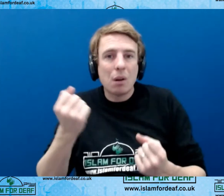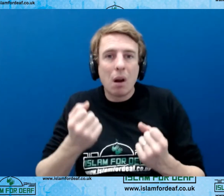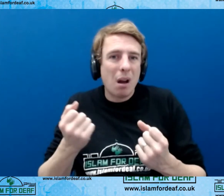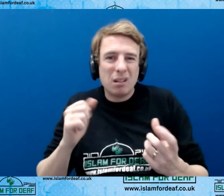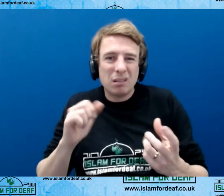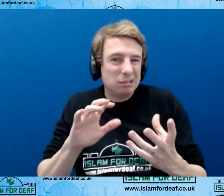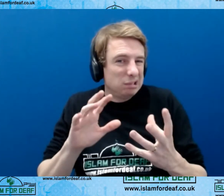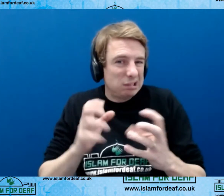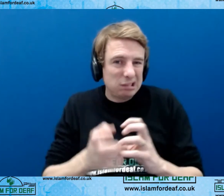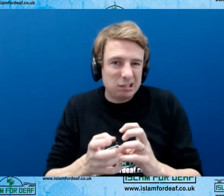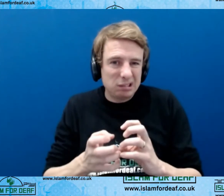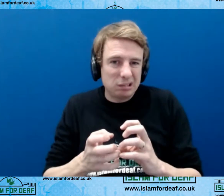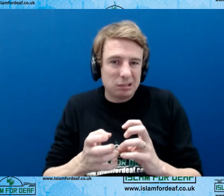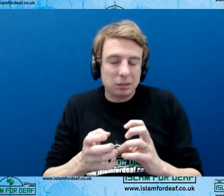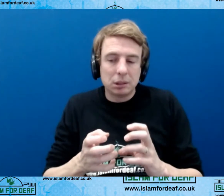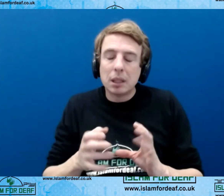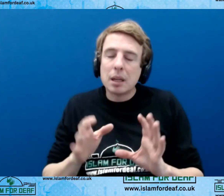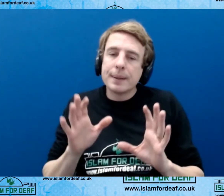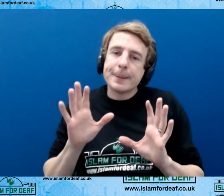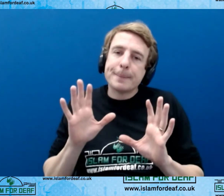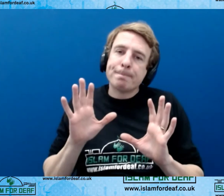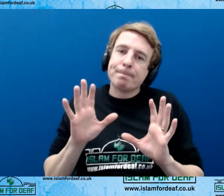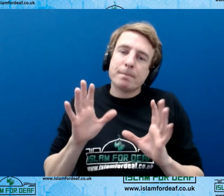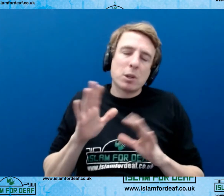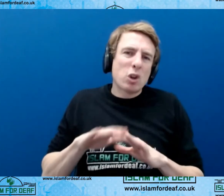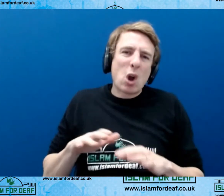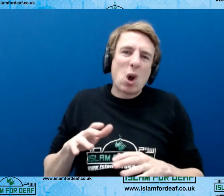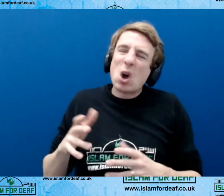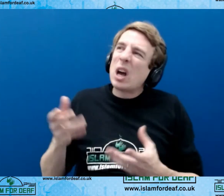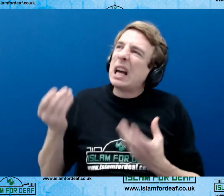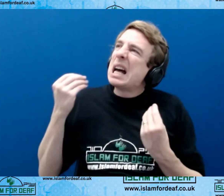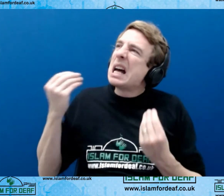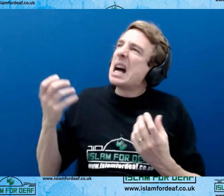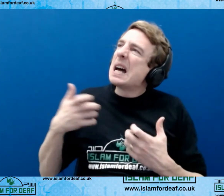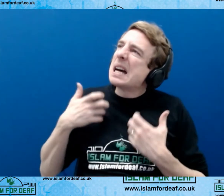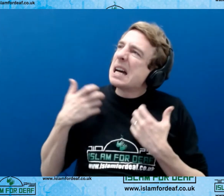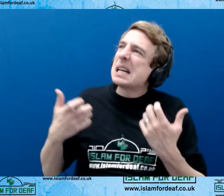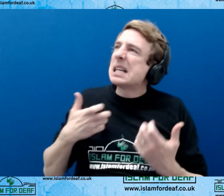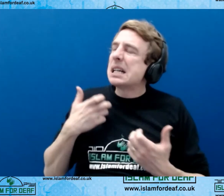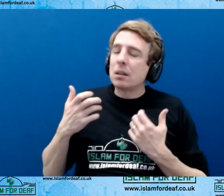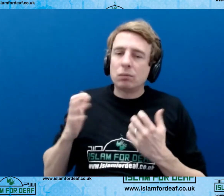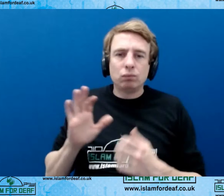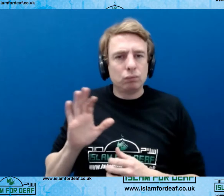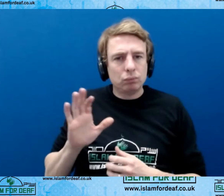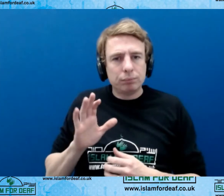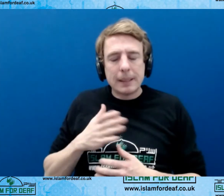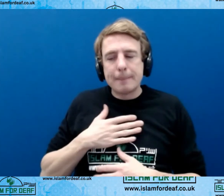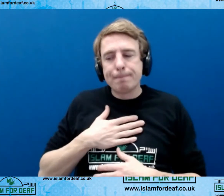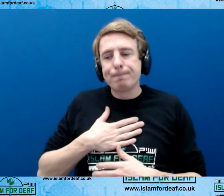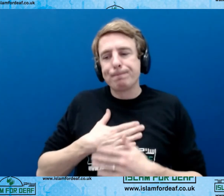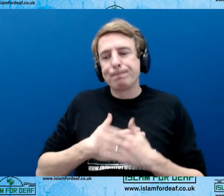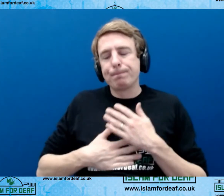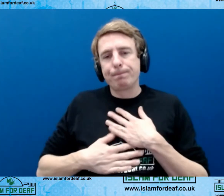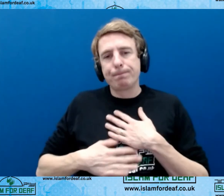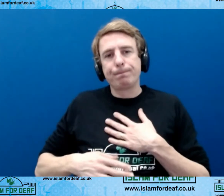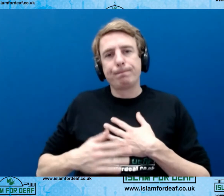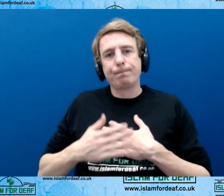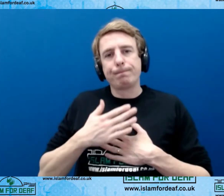reward from Allah and they do not despair in Allah. وكذلك إذا مرض يصبر ويحتسب الأجر عند